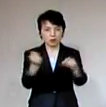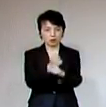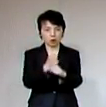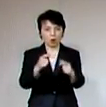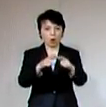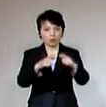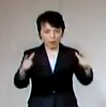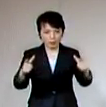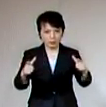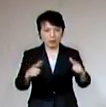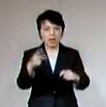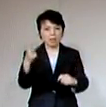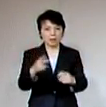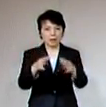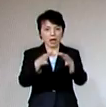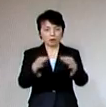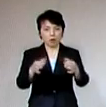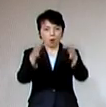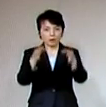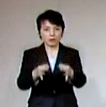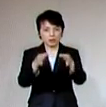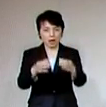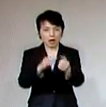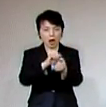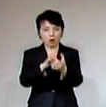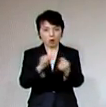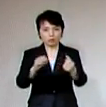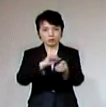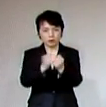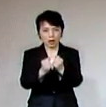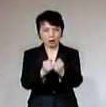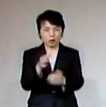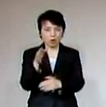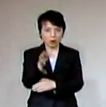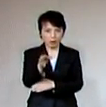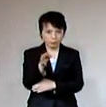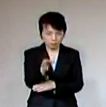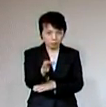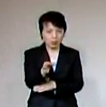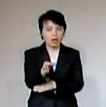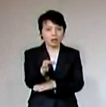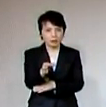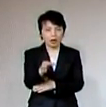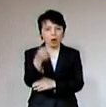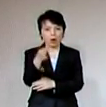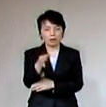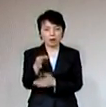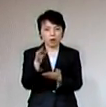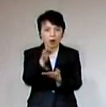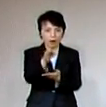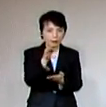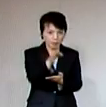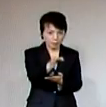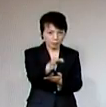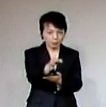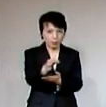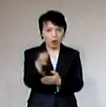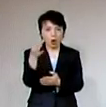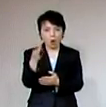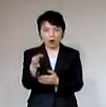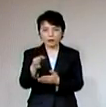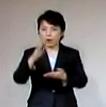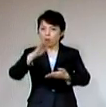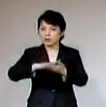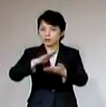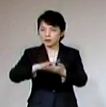、また日銀が国債を大量に買ってジャブジャブお金を出している、お金を印